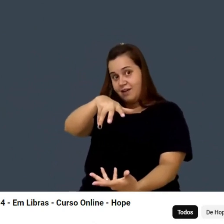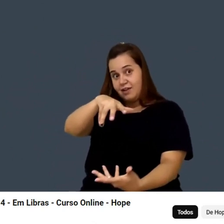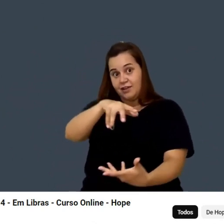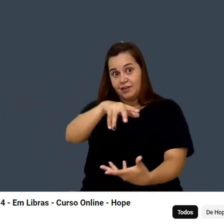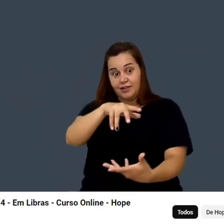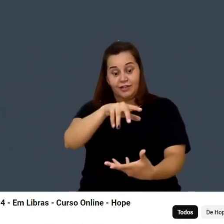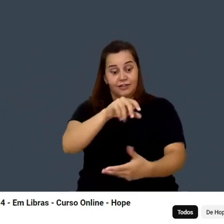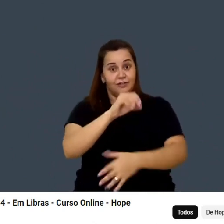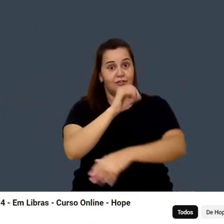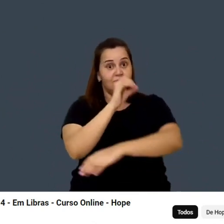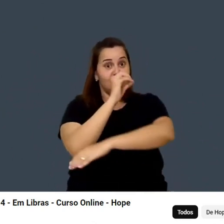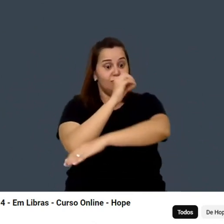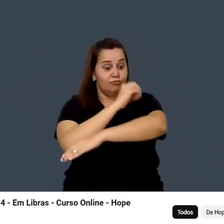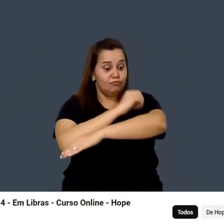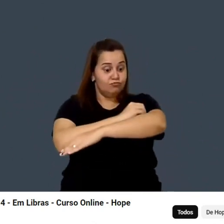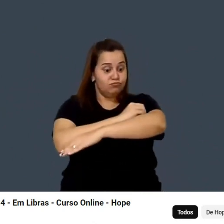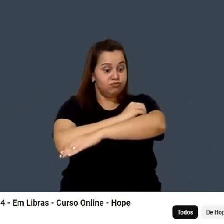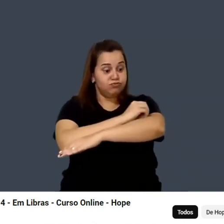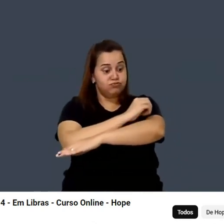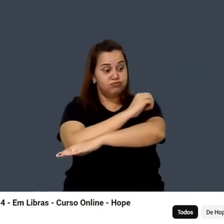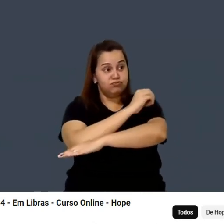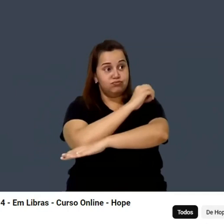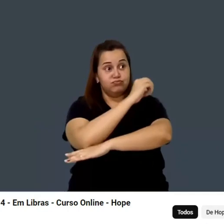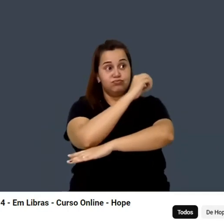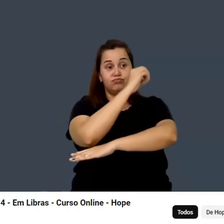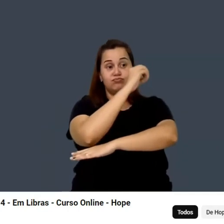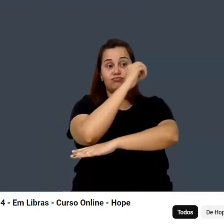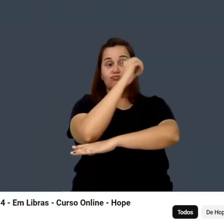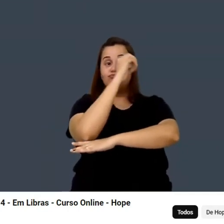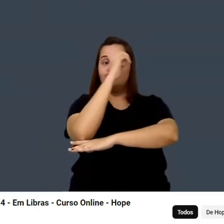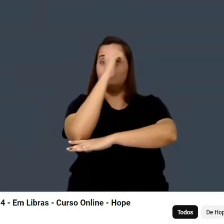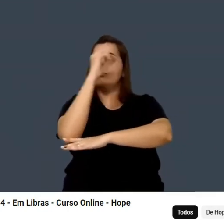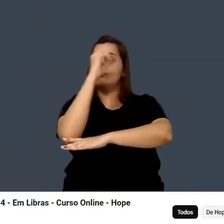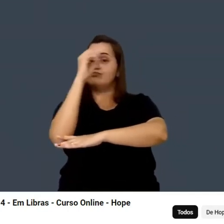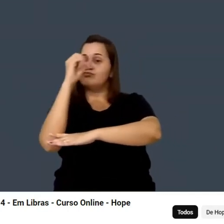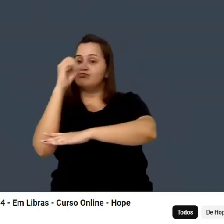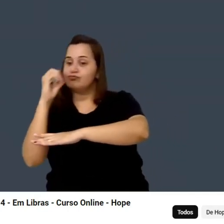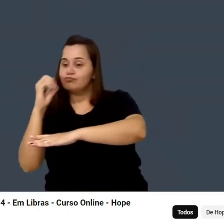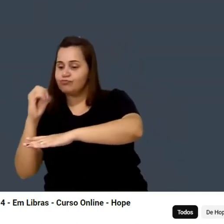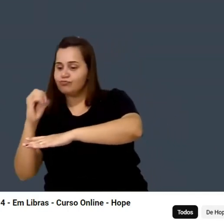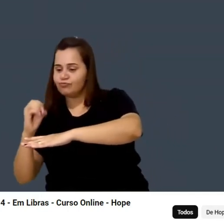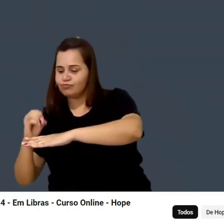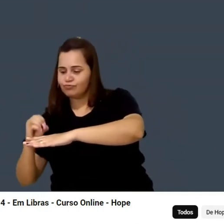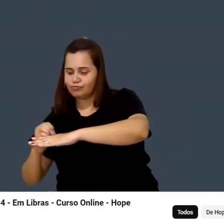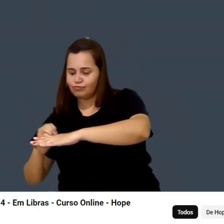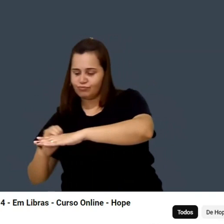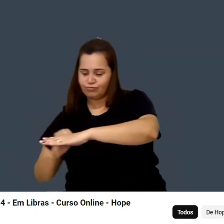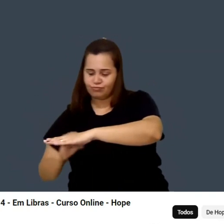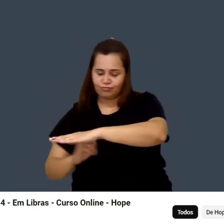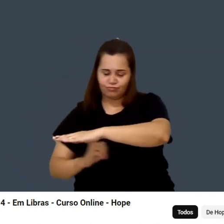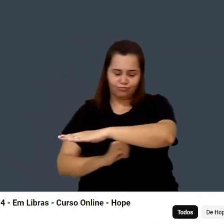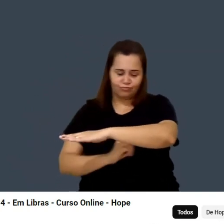E aqui nós estamos, muito lindo esse movimento da Terra, do Sol nascendo, se